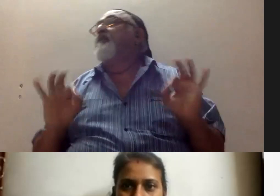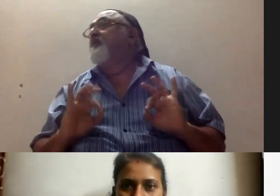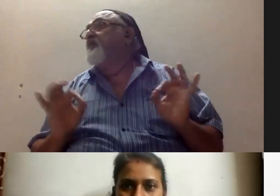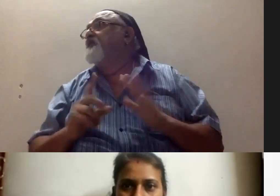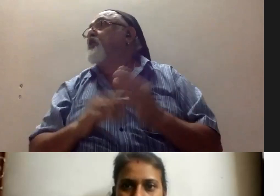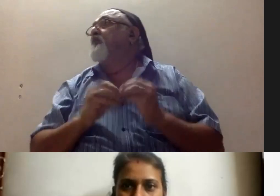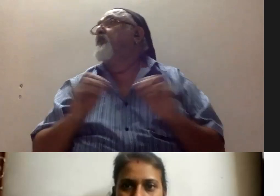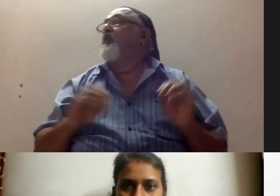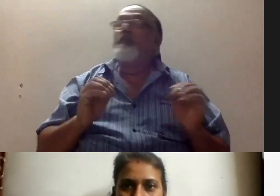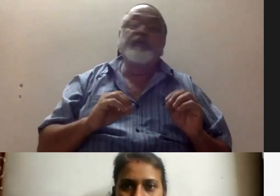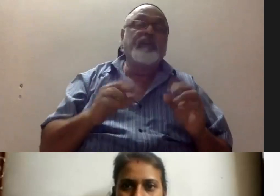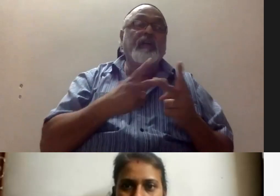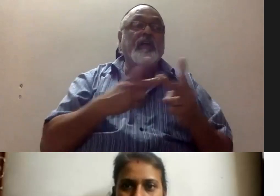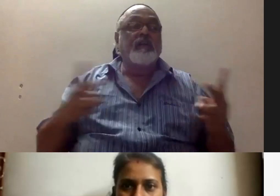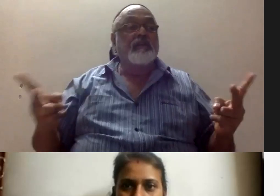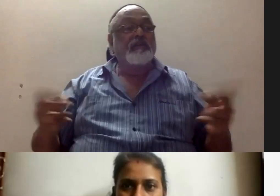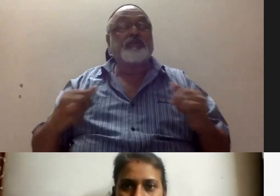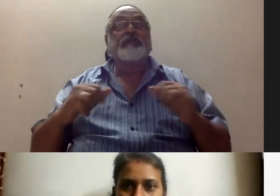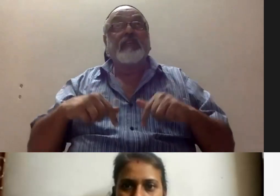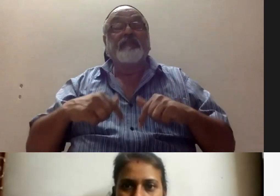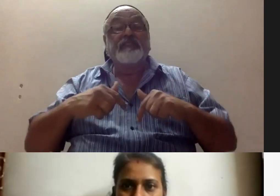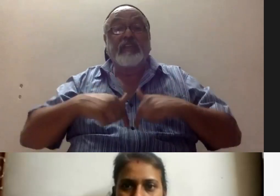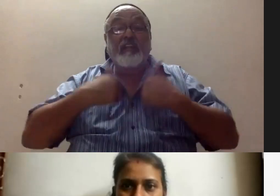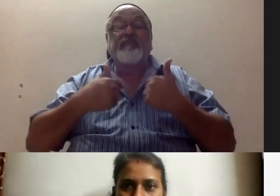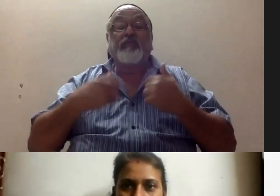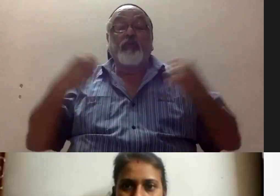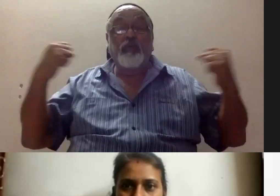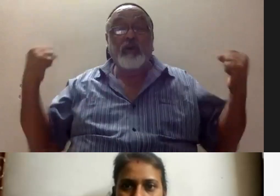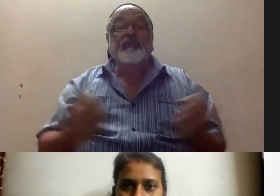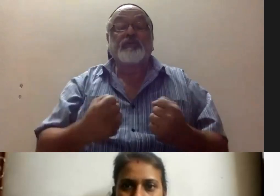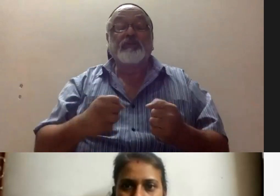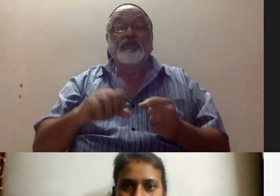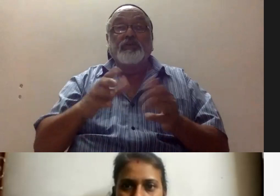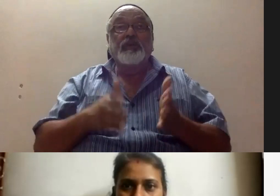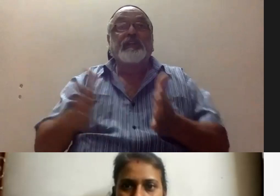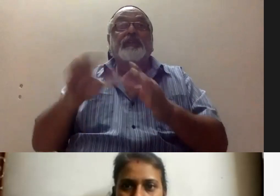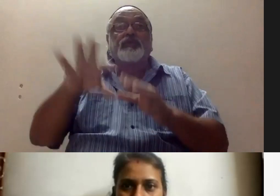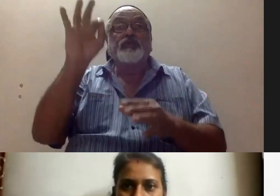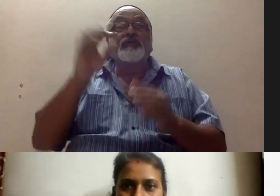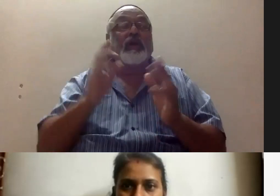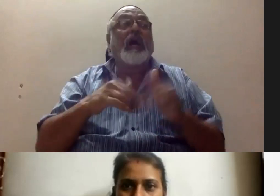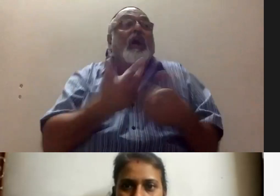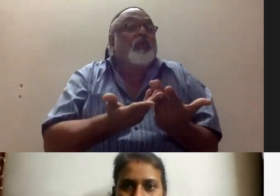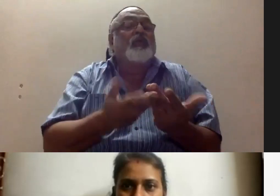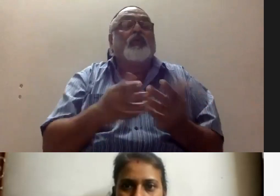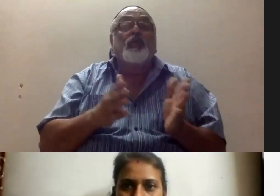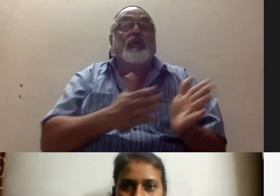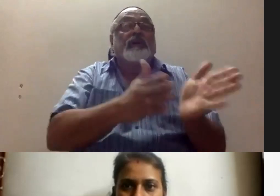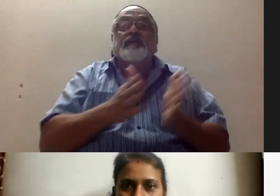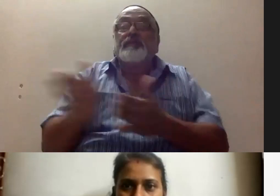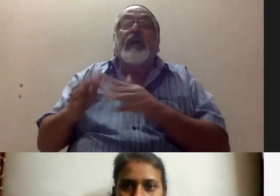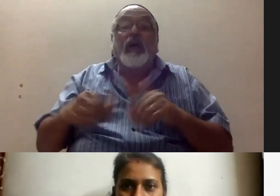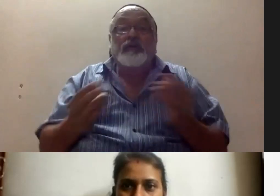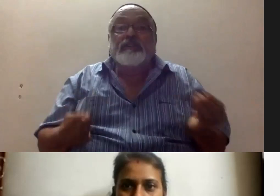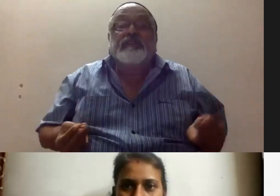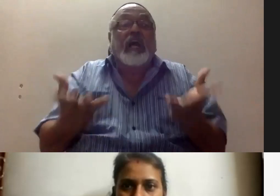कि अगर हमको कभी स्वरोजगार का कुछ रास्ता चुनना हो तो कैसे करें, उसको कैसे शुरुआत करें। तो